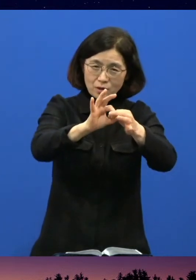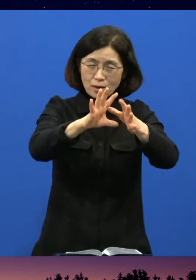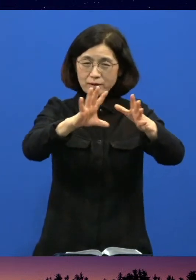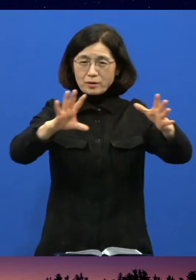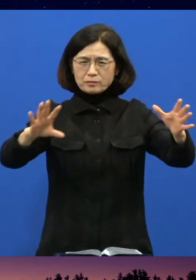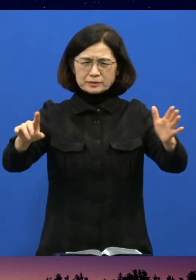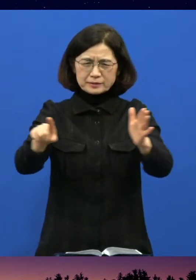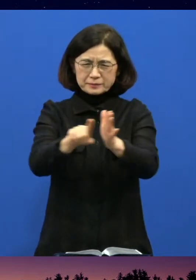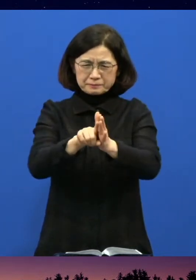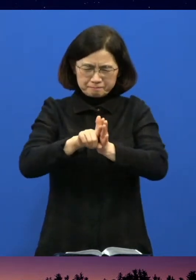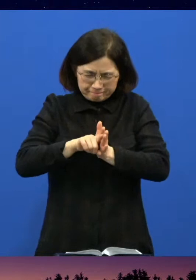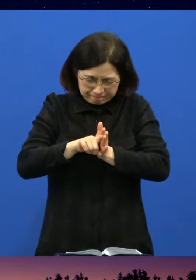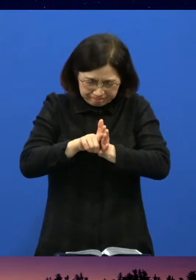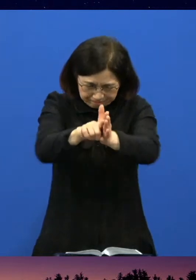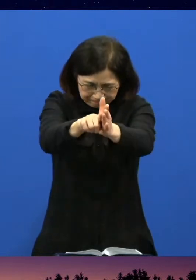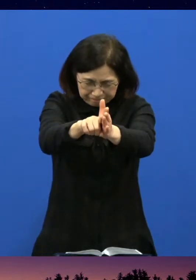거예요.